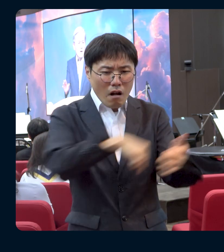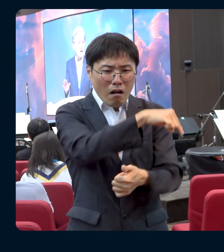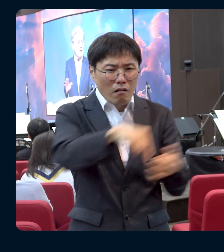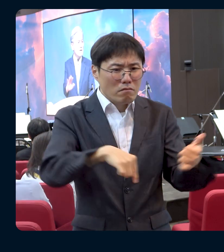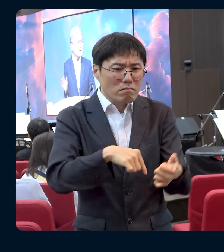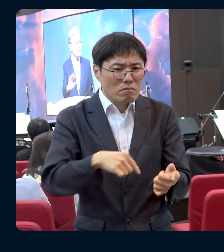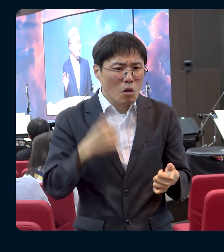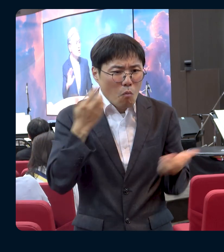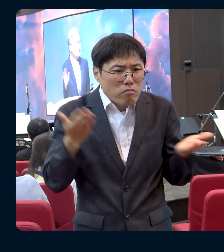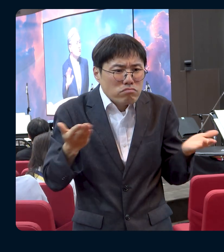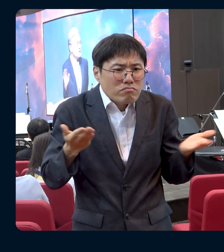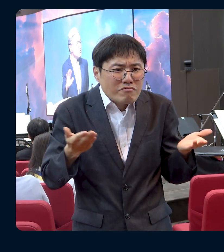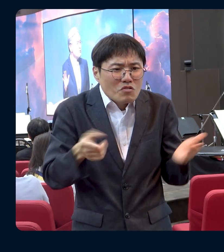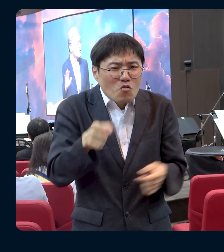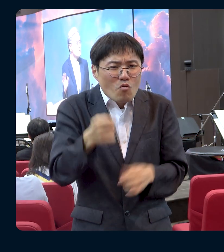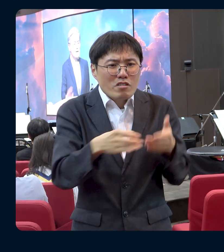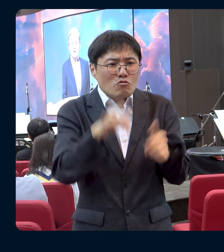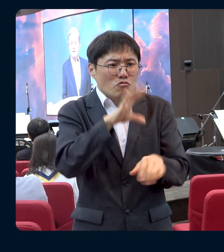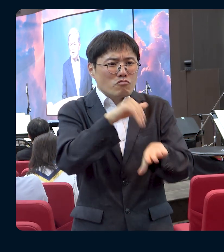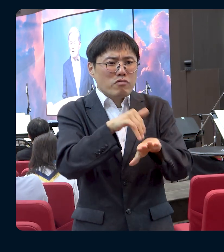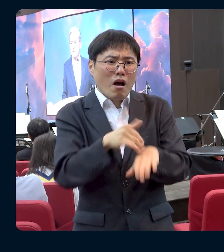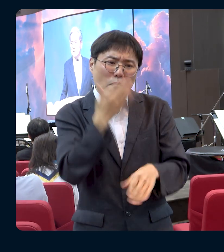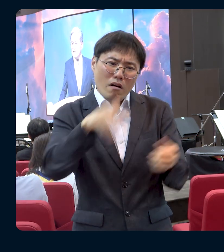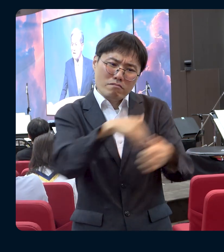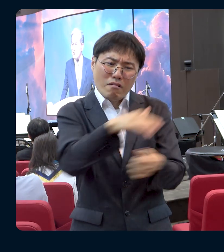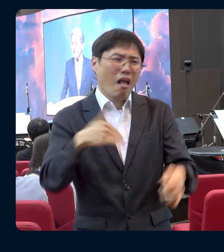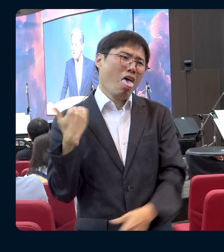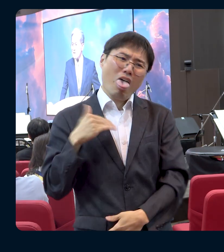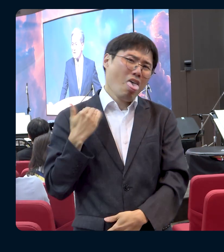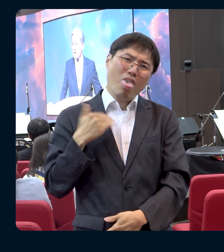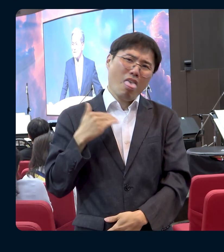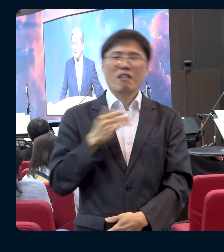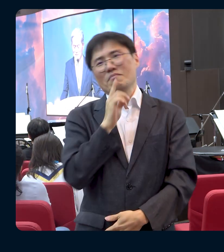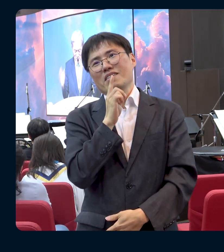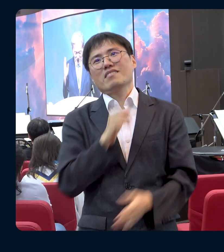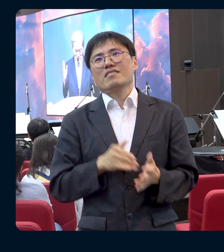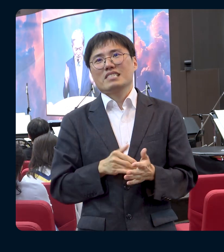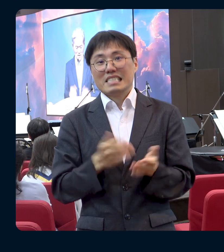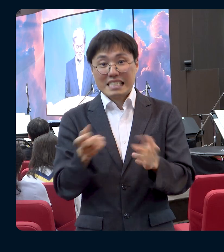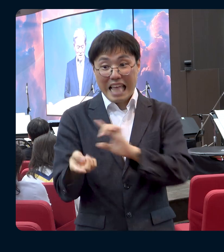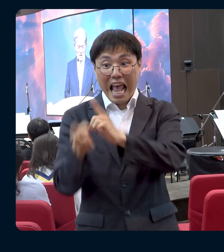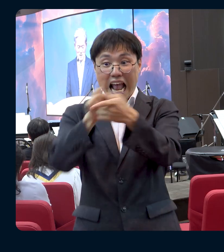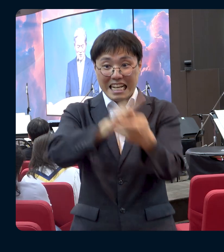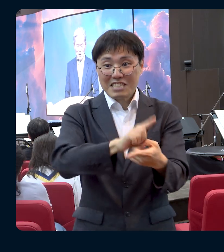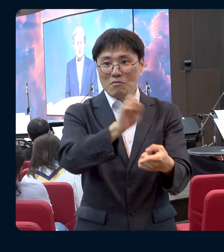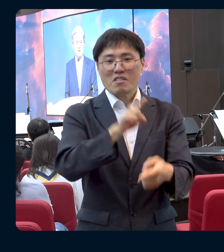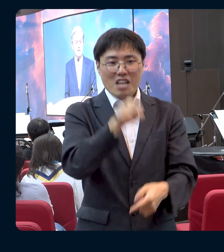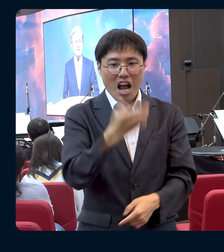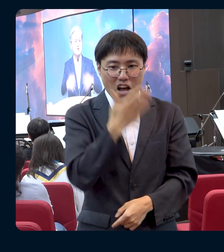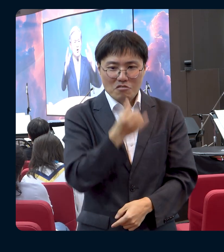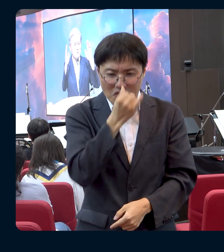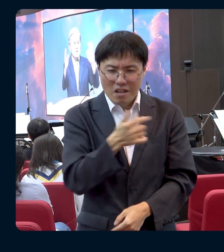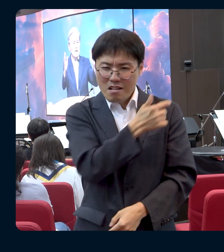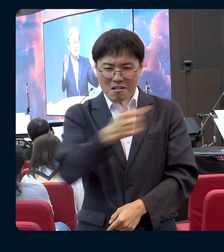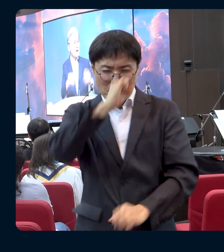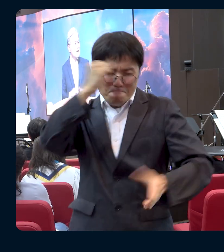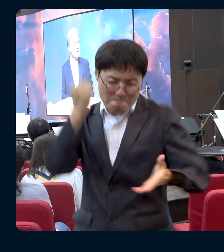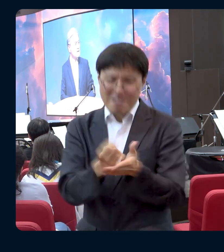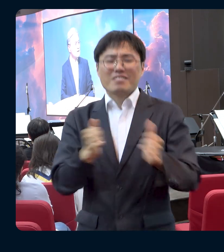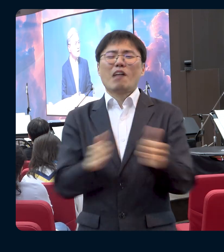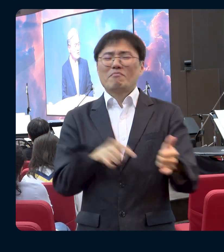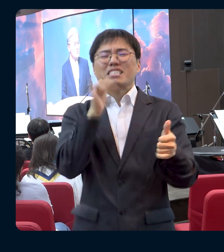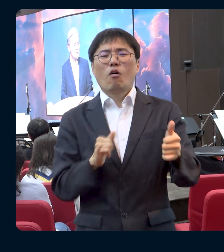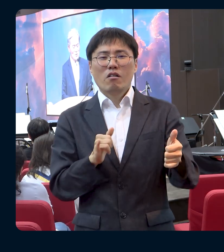상황이, 목회가 그 큐티 리더 훈련할 만한 그런 상황이 여건이 아니다. 대신에 그걸 할 수 있는 아주 적임자가